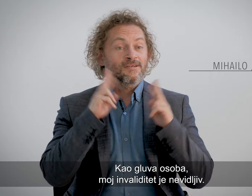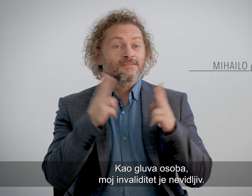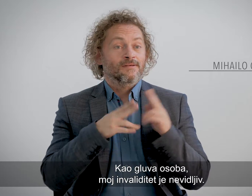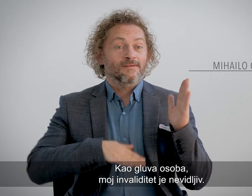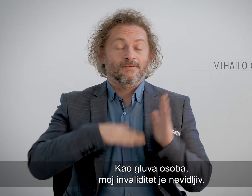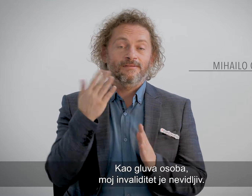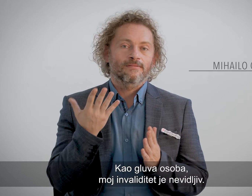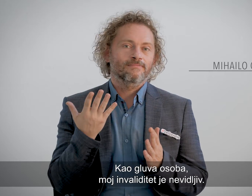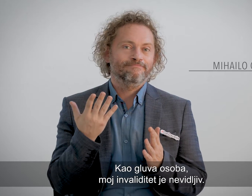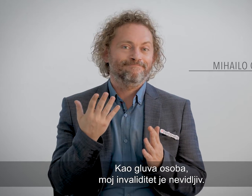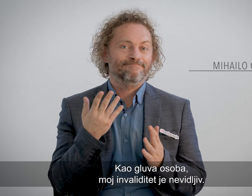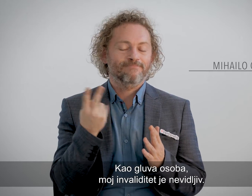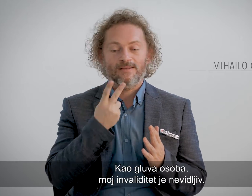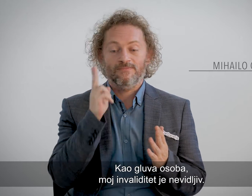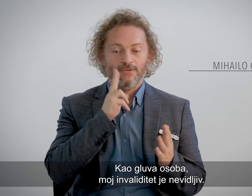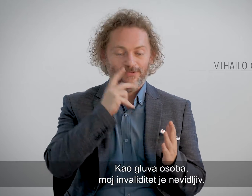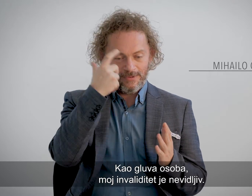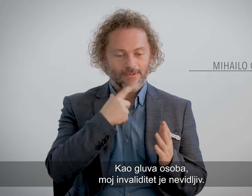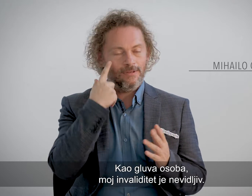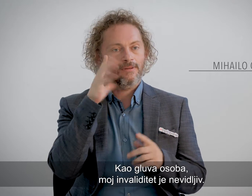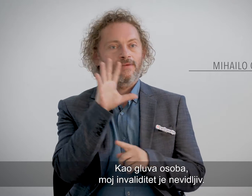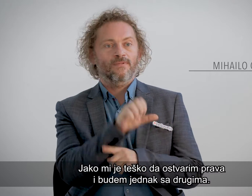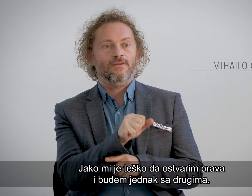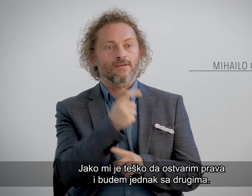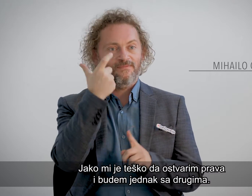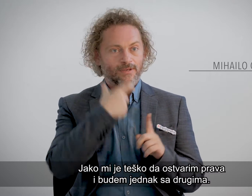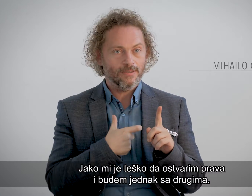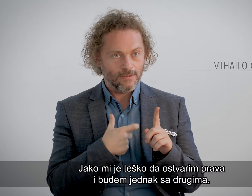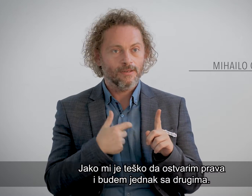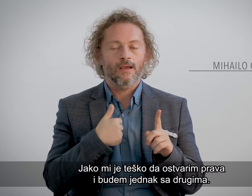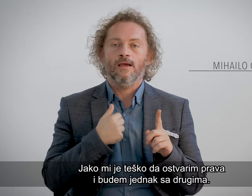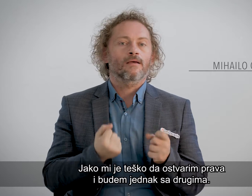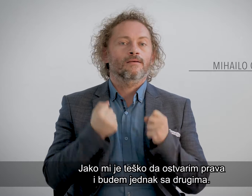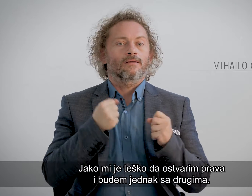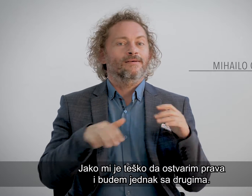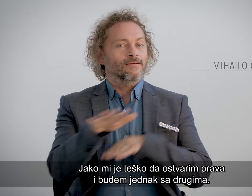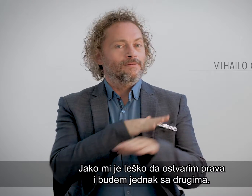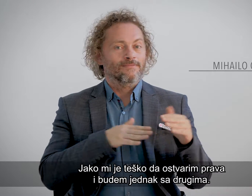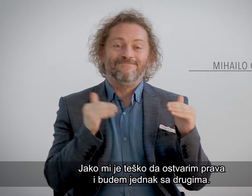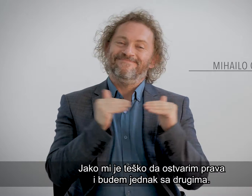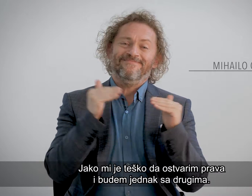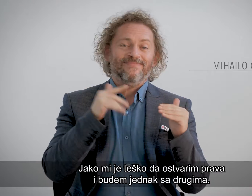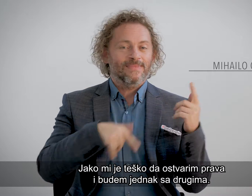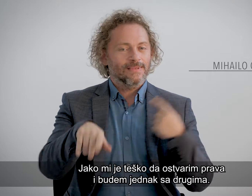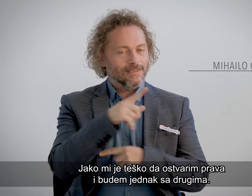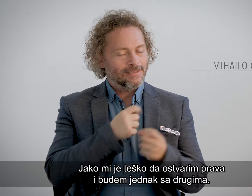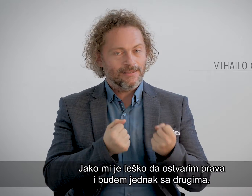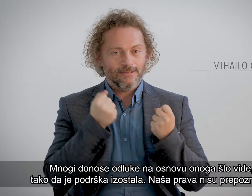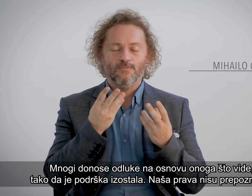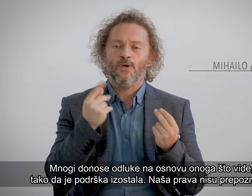gluva osoba, moj invaliditet je nevidljiv. Jako mi je teško da ostvarim prava i budem jednak sa drugima. Mnogi